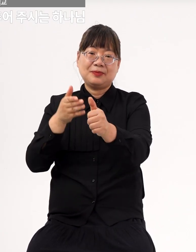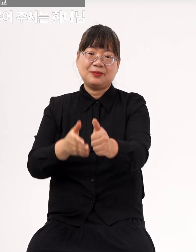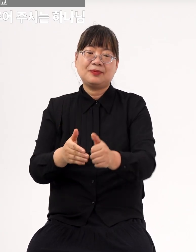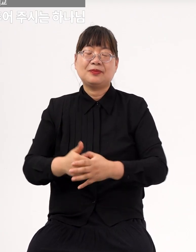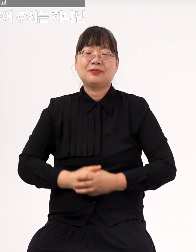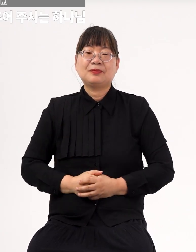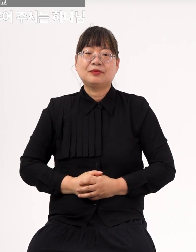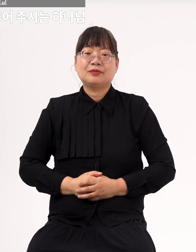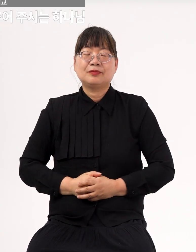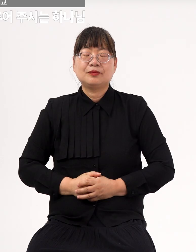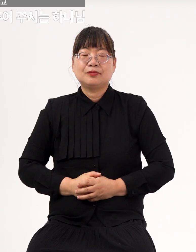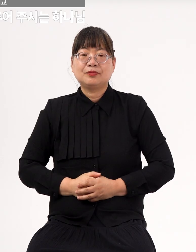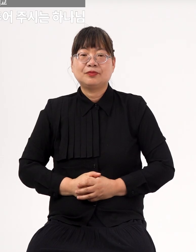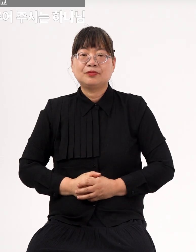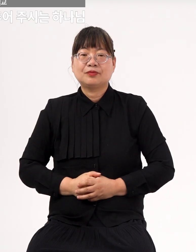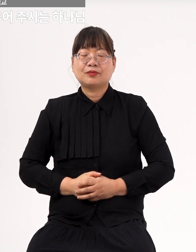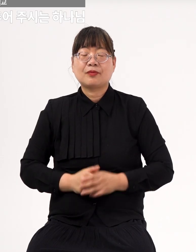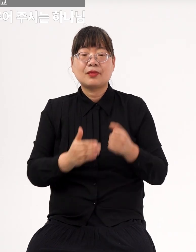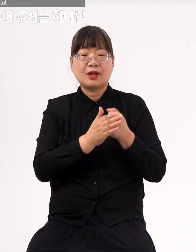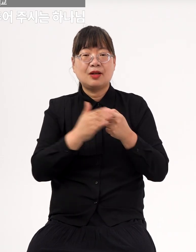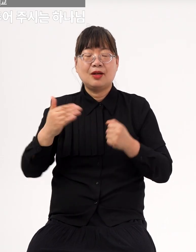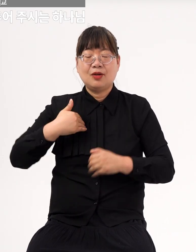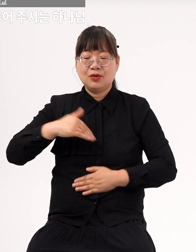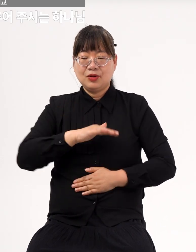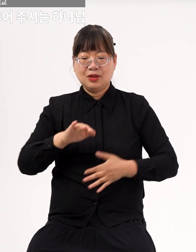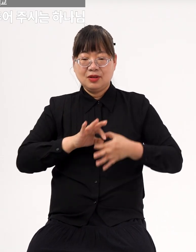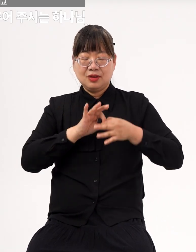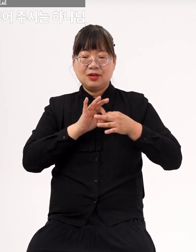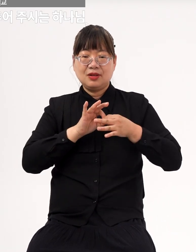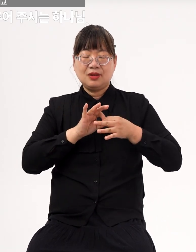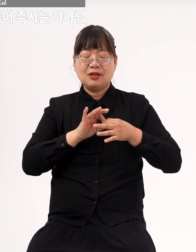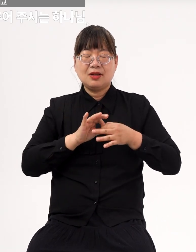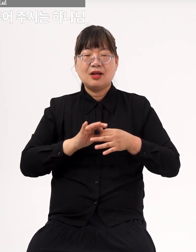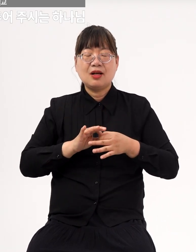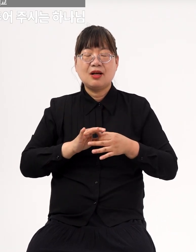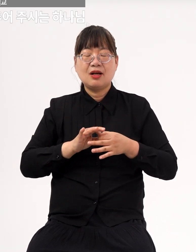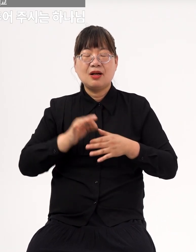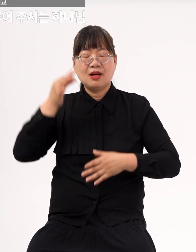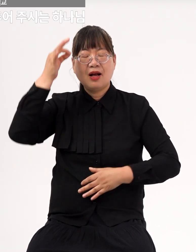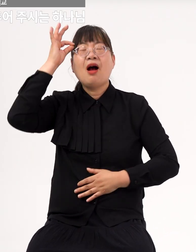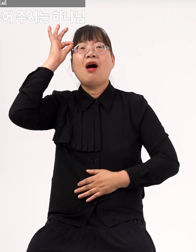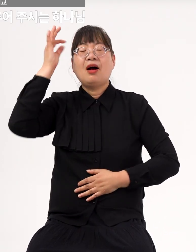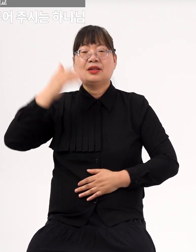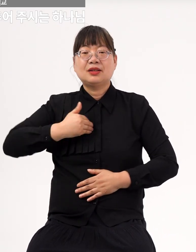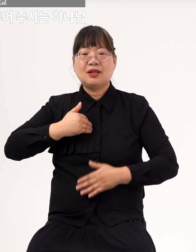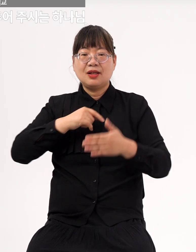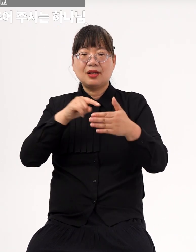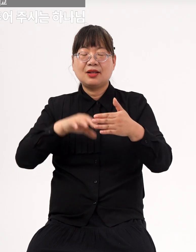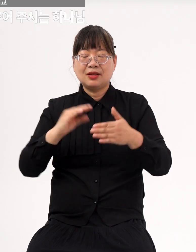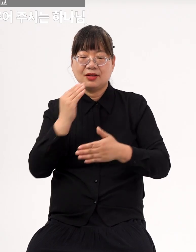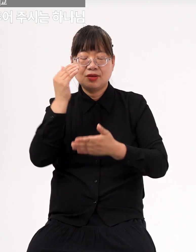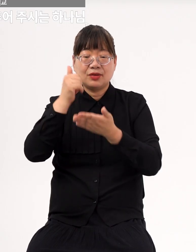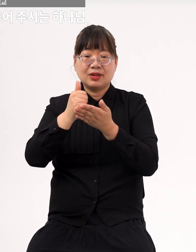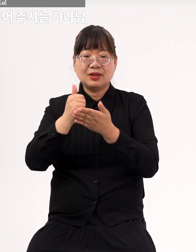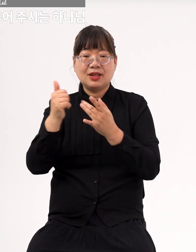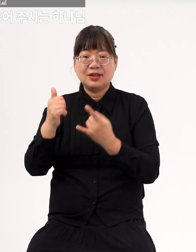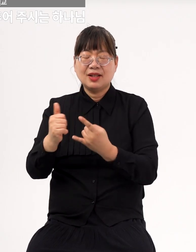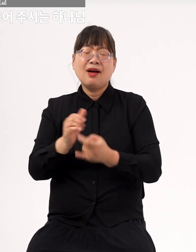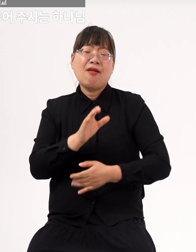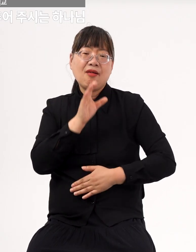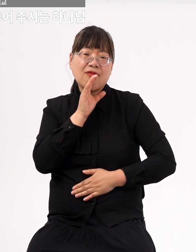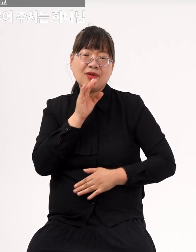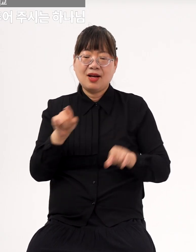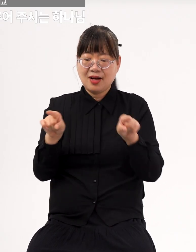믿습니까? 그래서 우리로 하여금 내 안에 성령님이